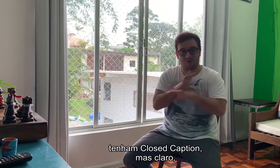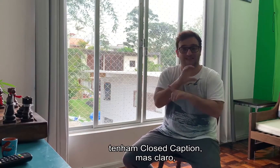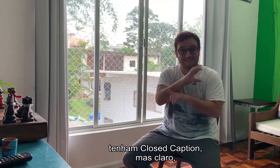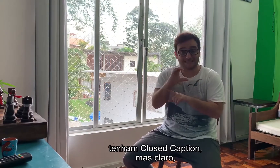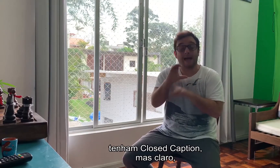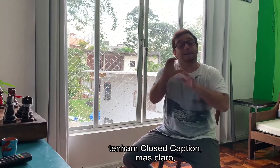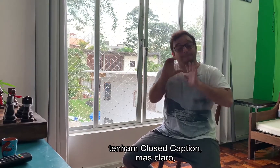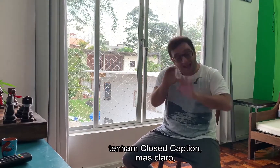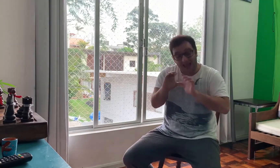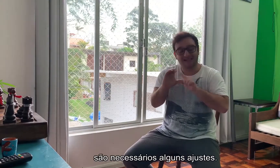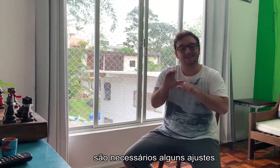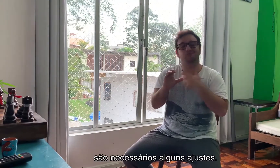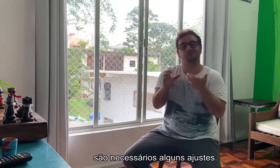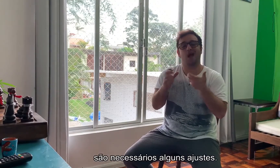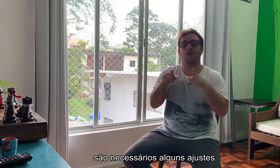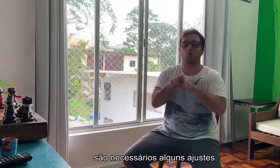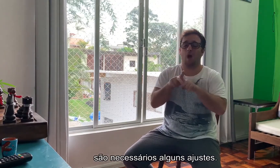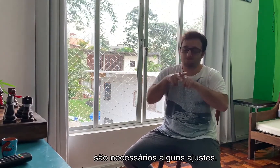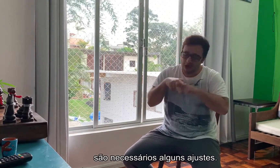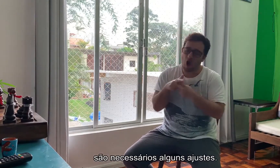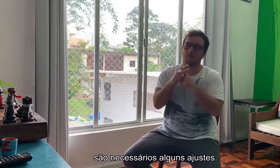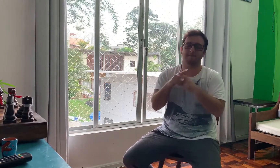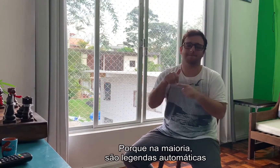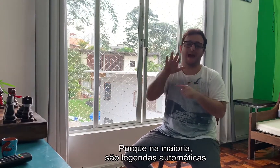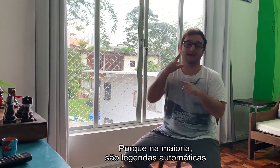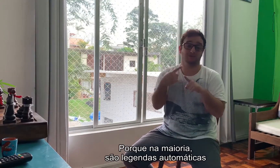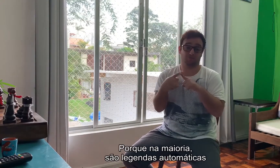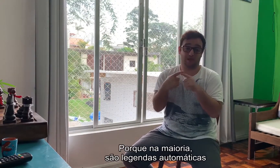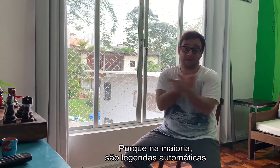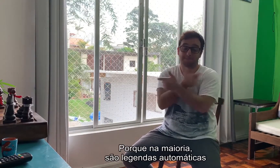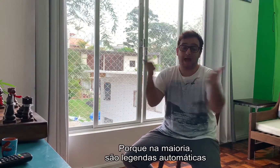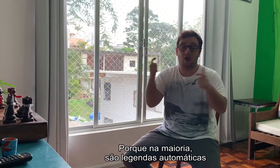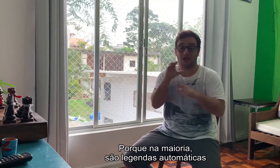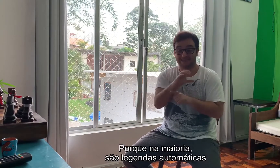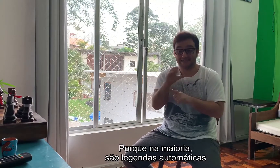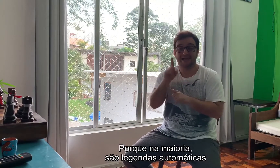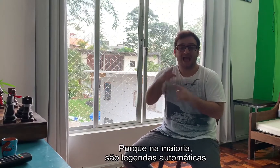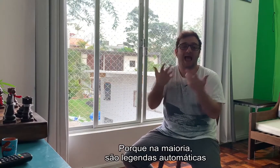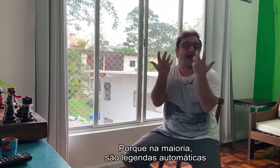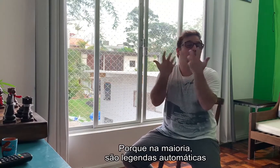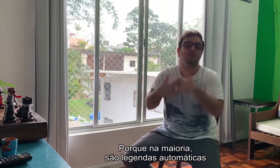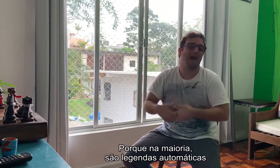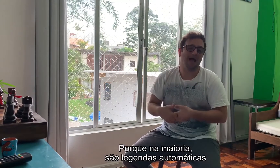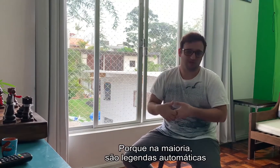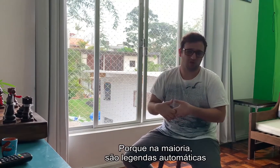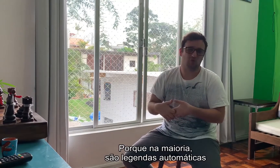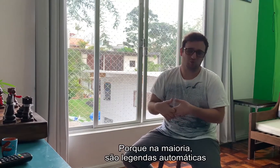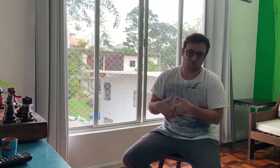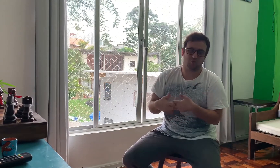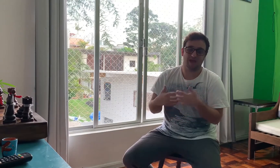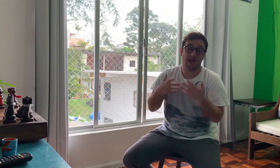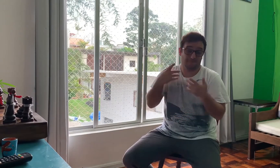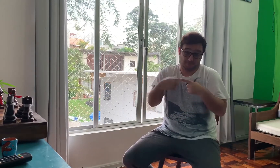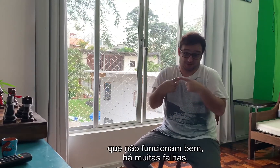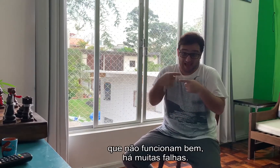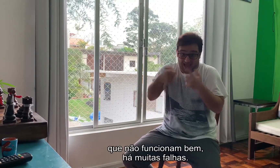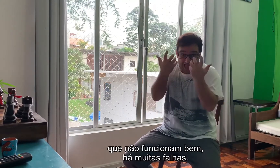mas claro são necessários alguns ajustes porque na maioria são legendas automáticas o que